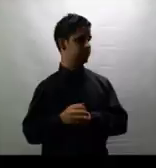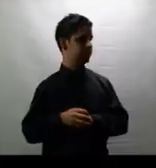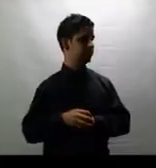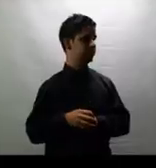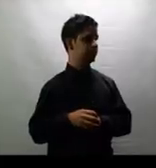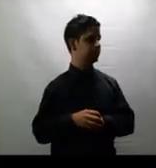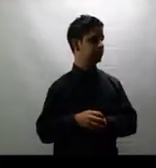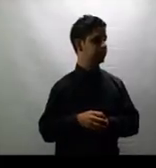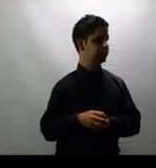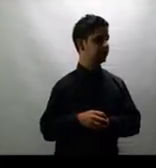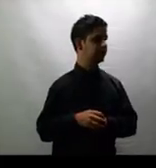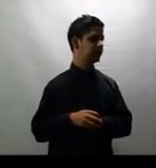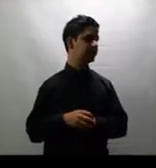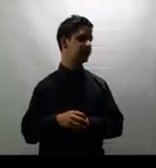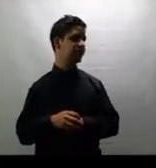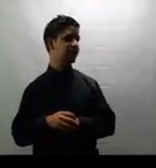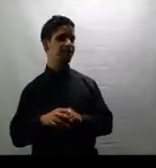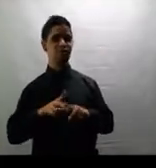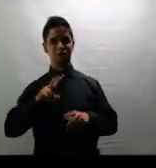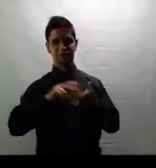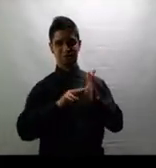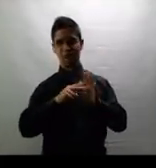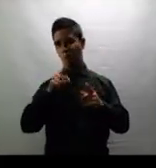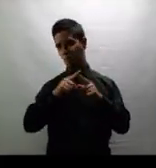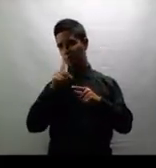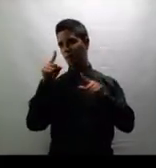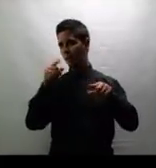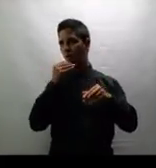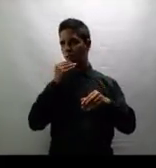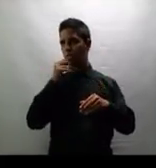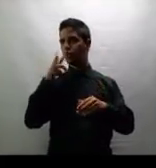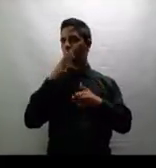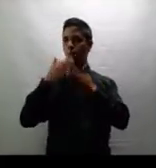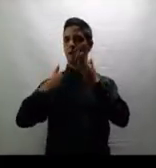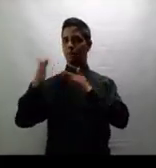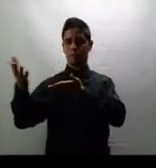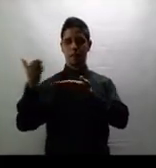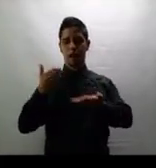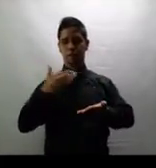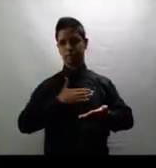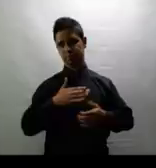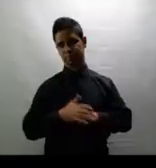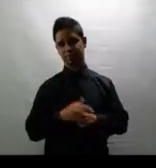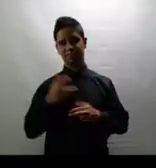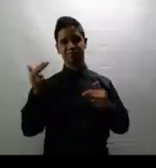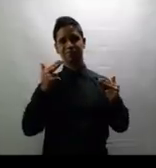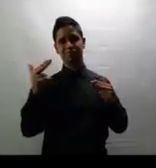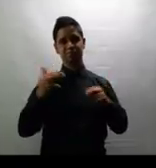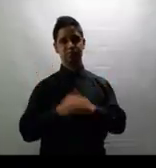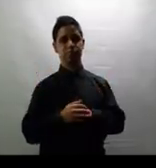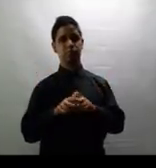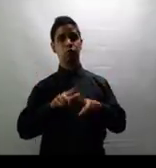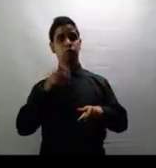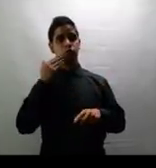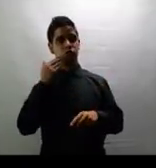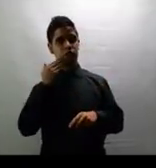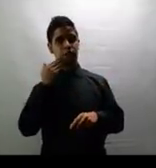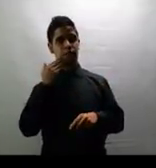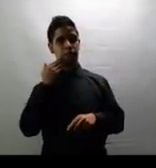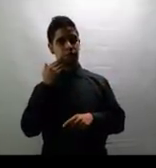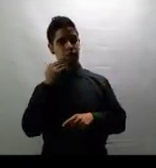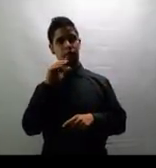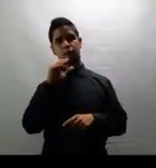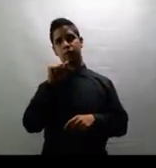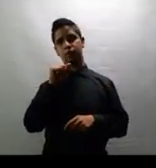mira la ración tuya pregunto pregunto hay cascabeles en la cola de la serpiente cascabel